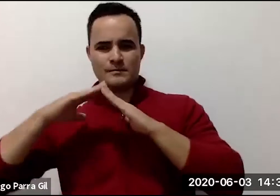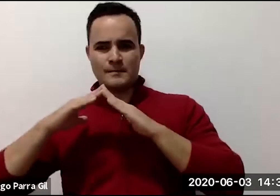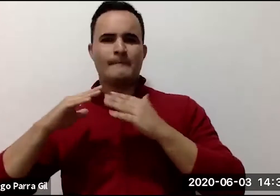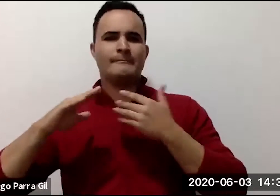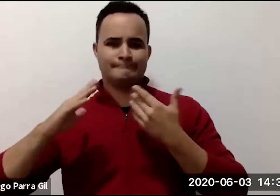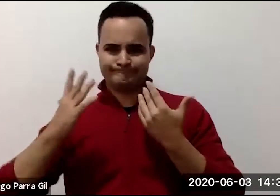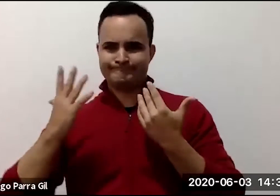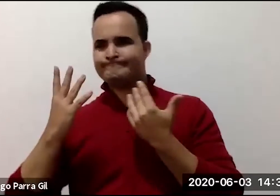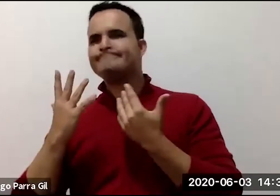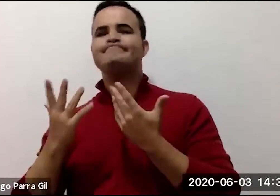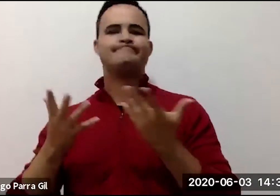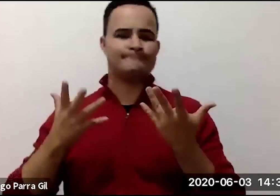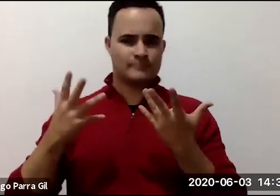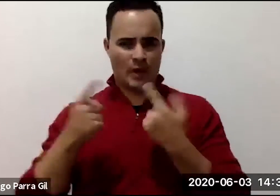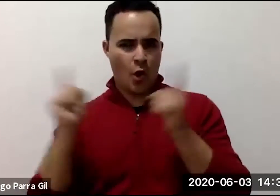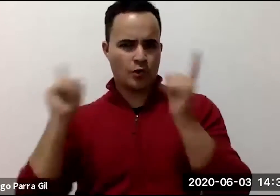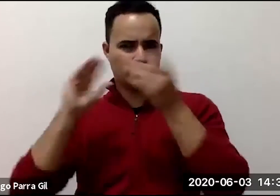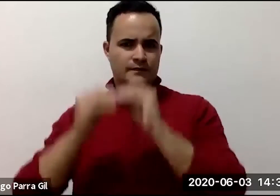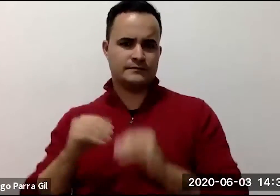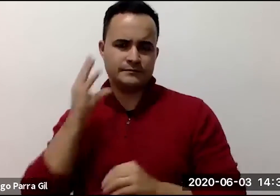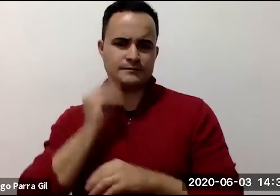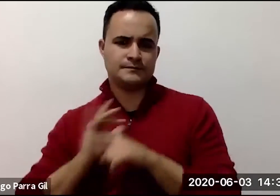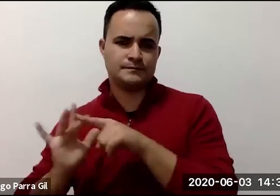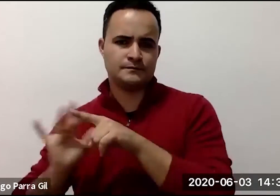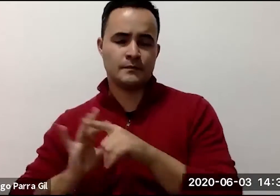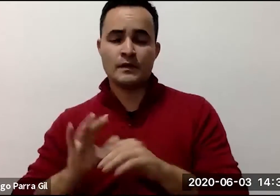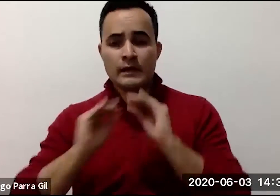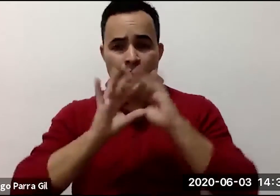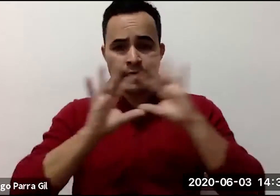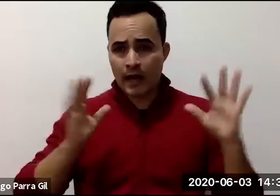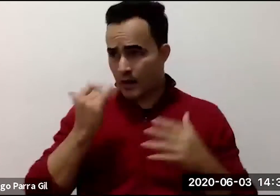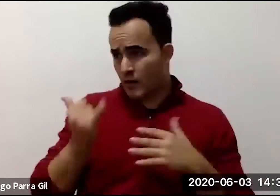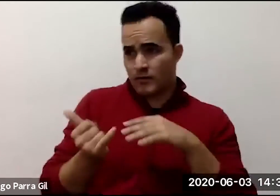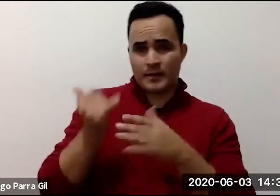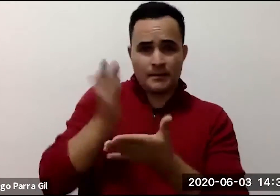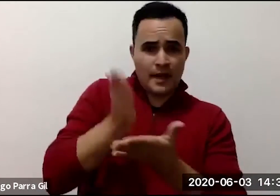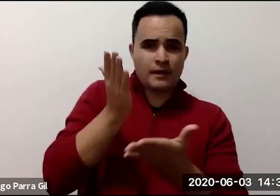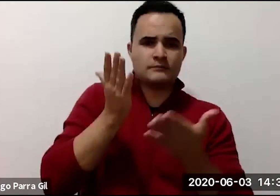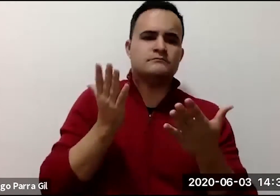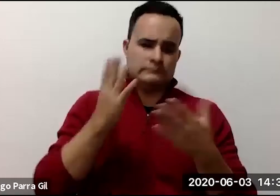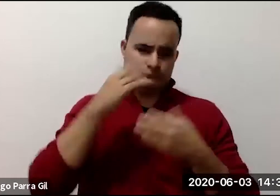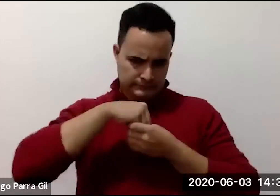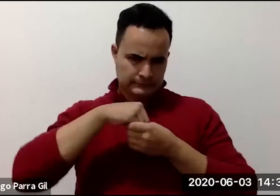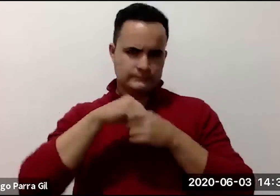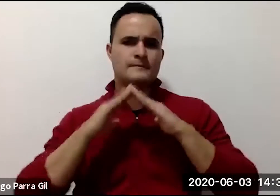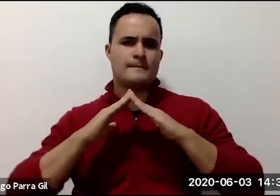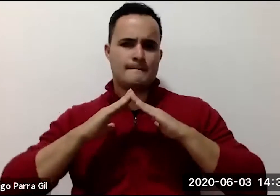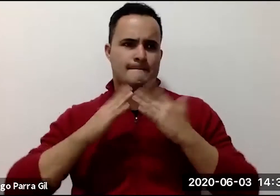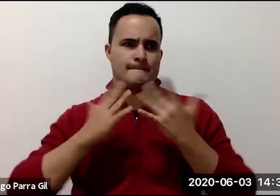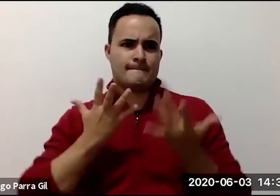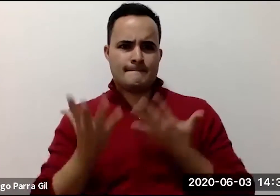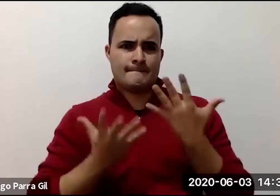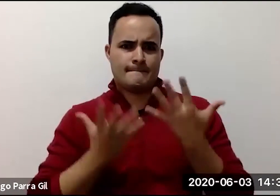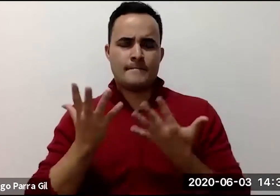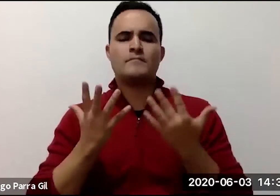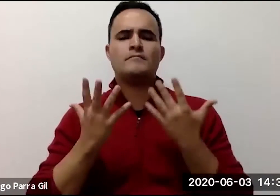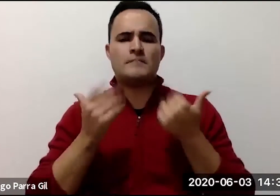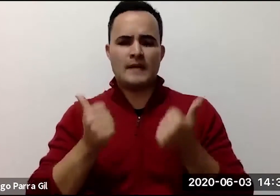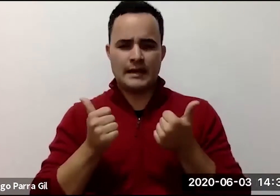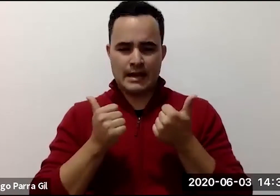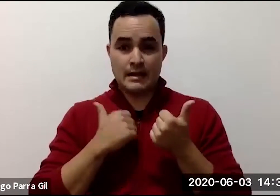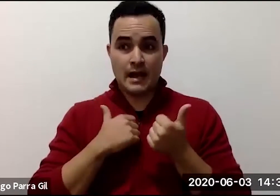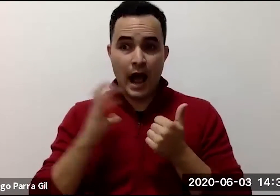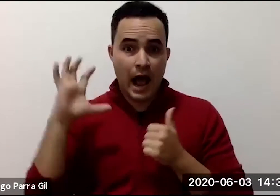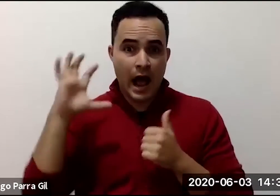confinamiento absoluto, pero con esta conciencia tal vez podamos percibir que hay fisuras, que hay